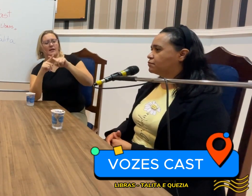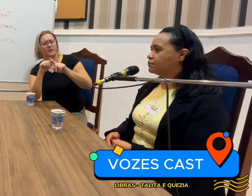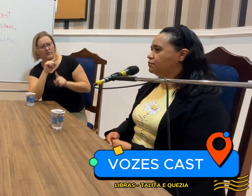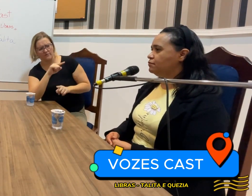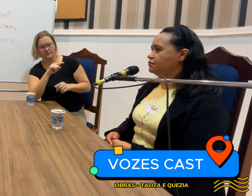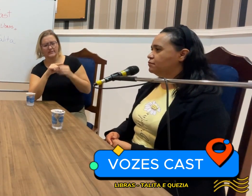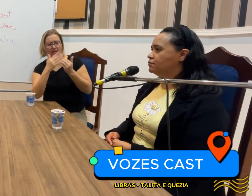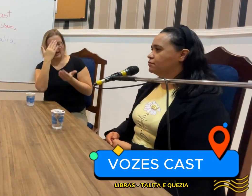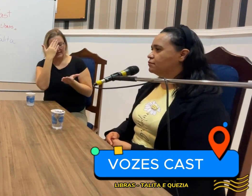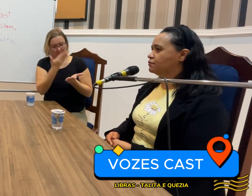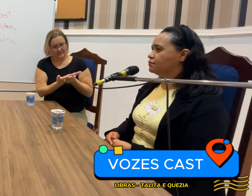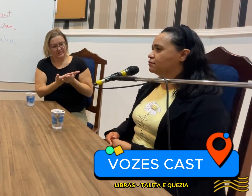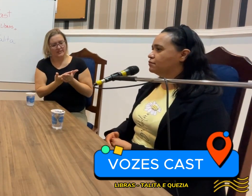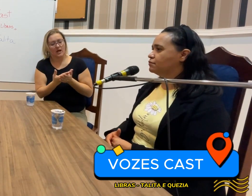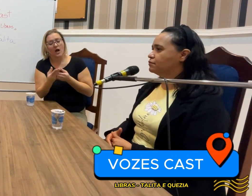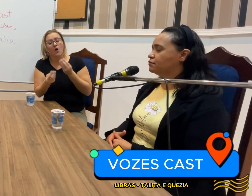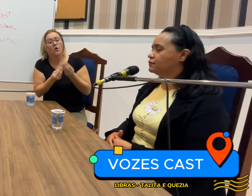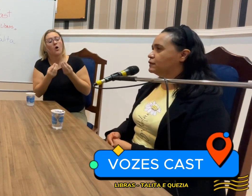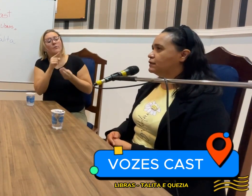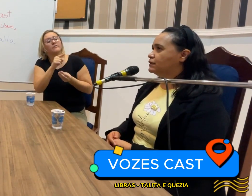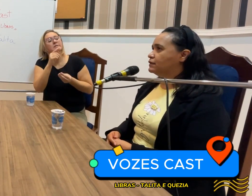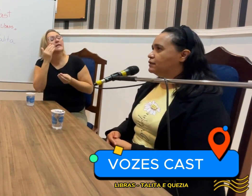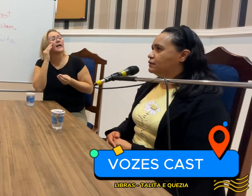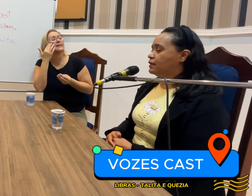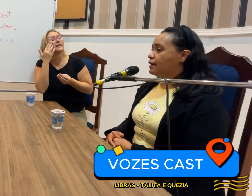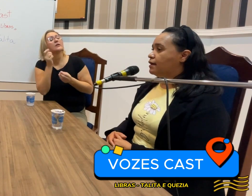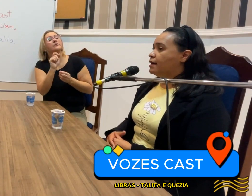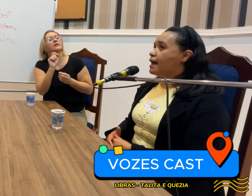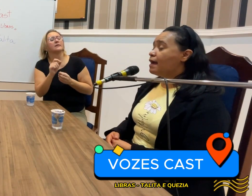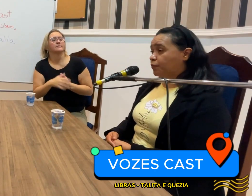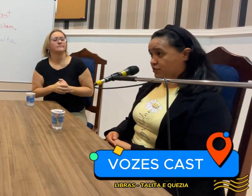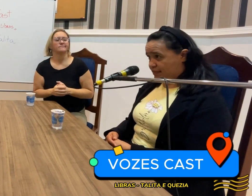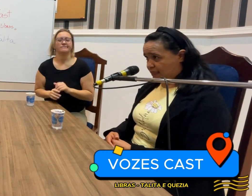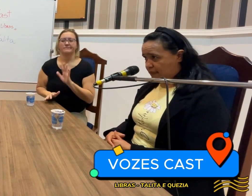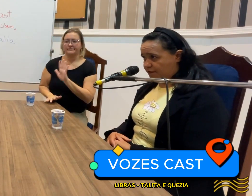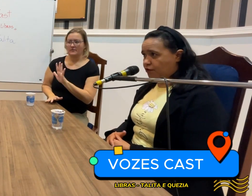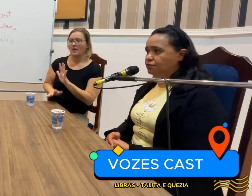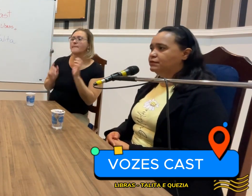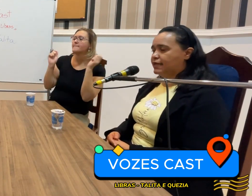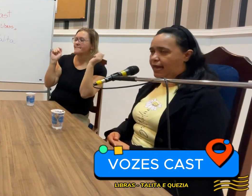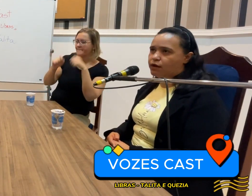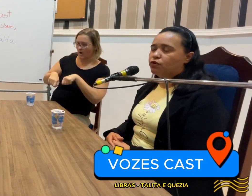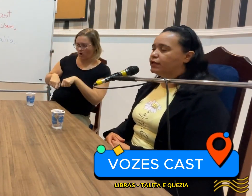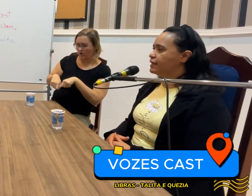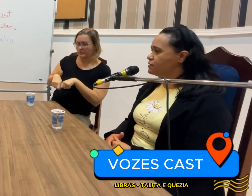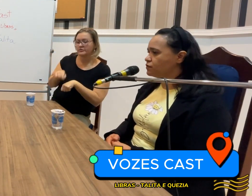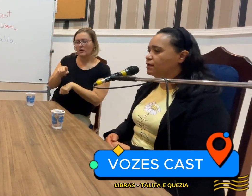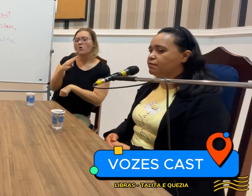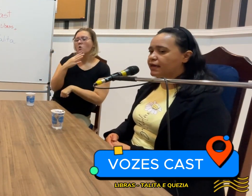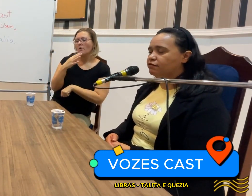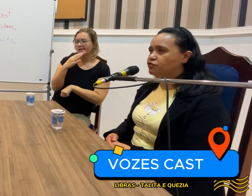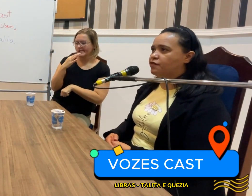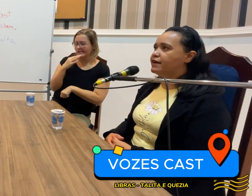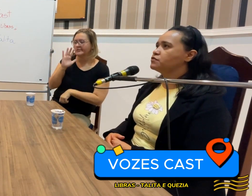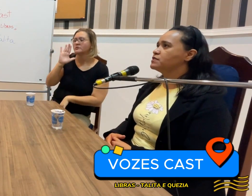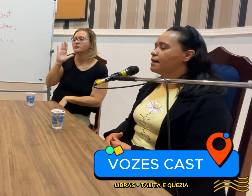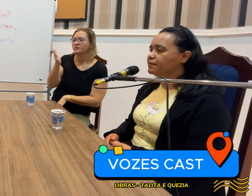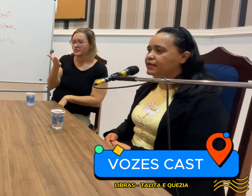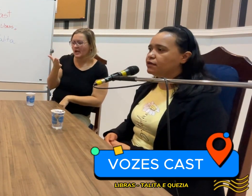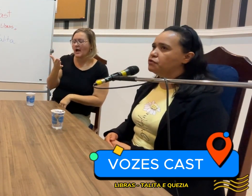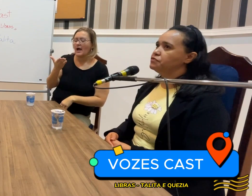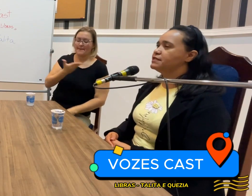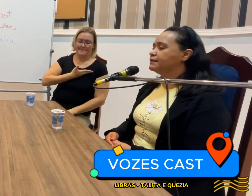que... Qual a sua visão nessa questão? É possível, né? Eu conheço também